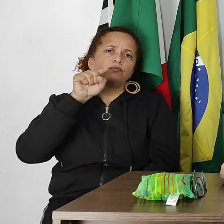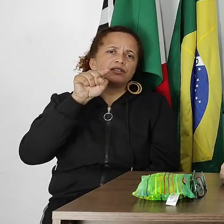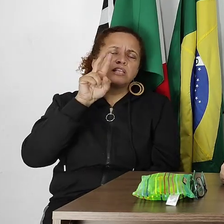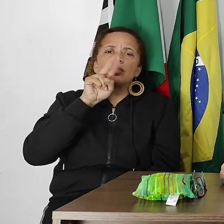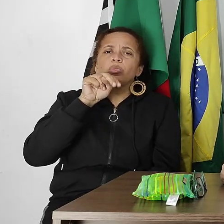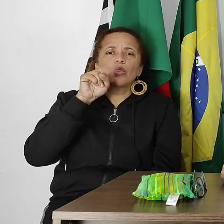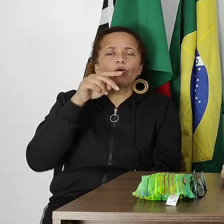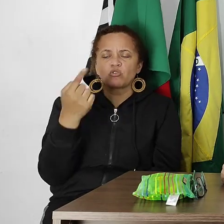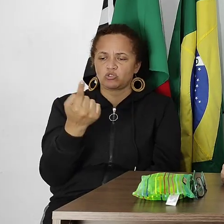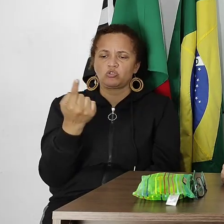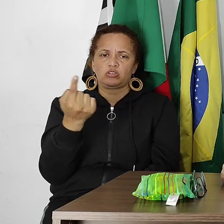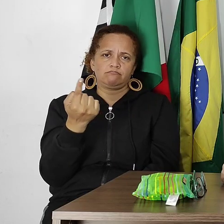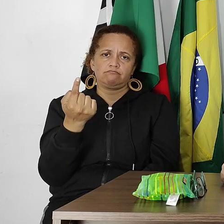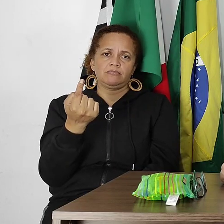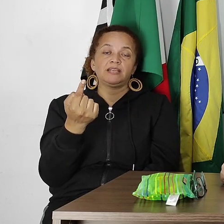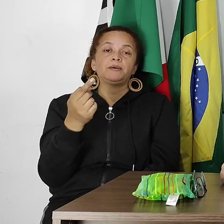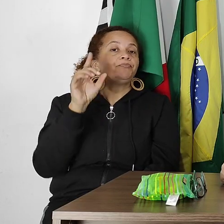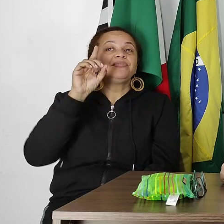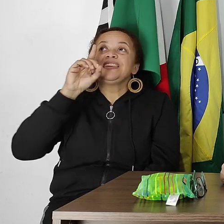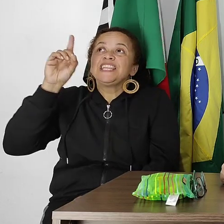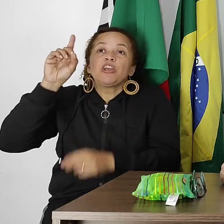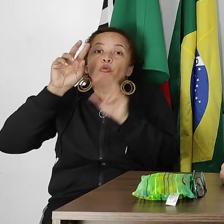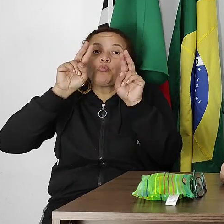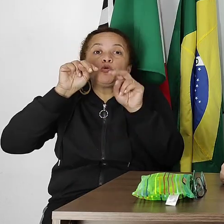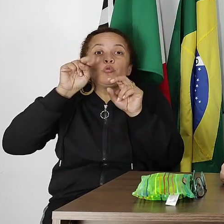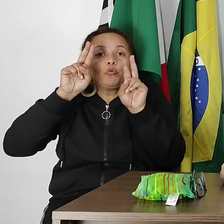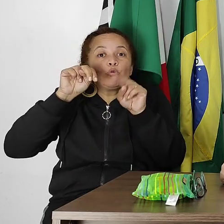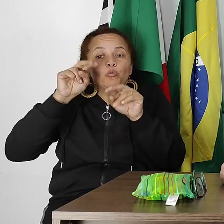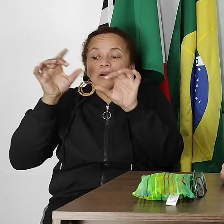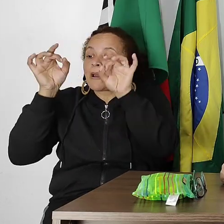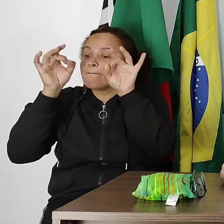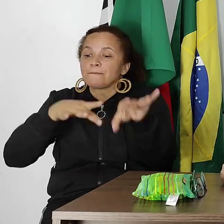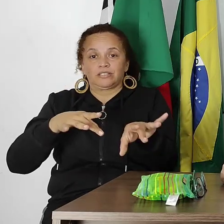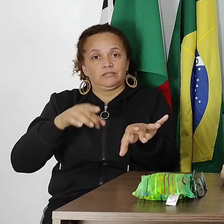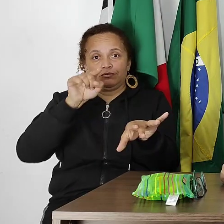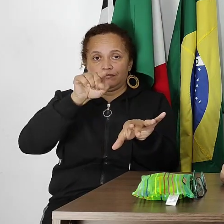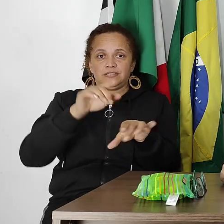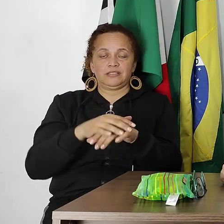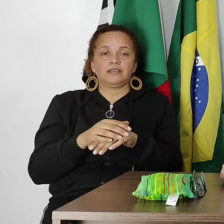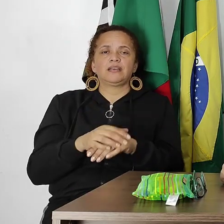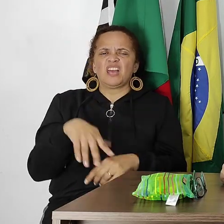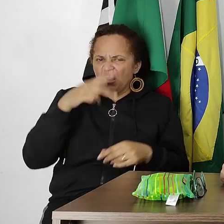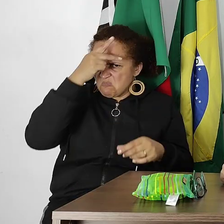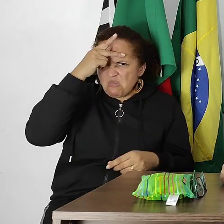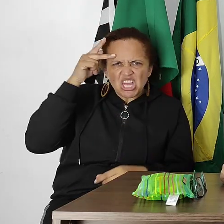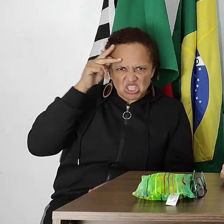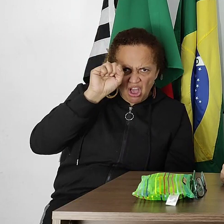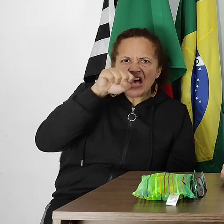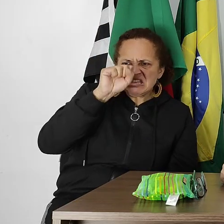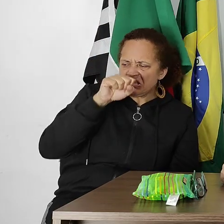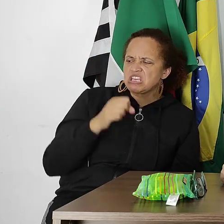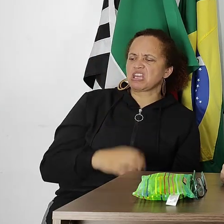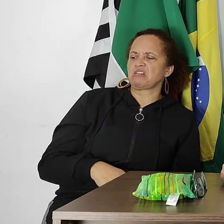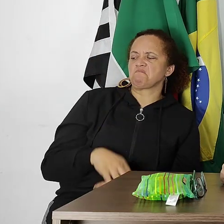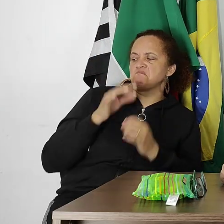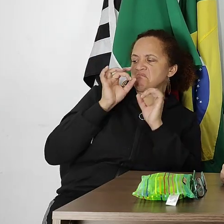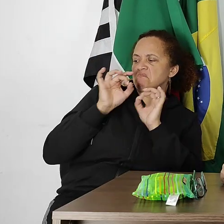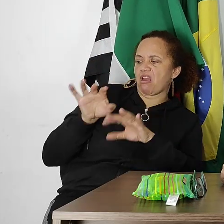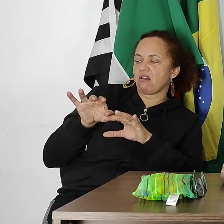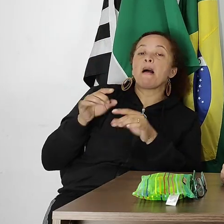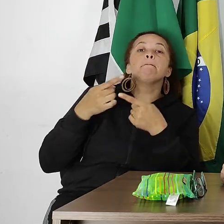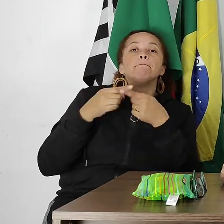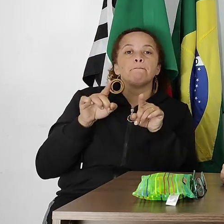abandonar. As pessoas podem te abandonar, mas Deus estava lá naquele momento que você estava, naquele